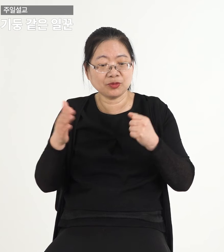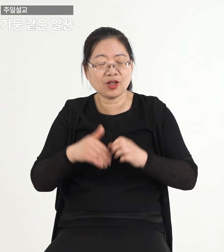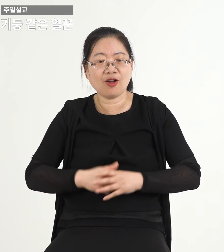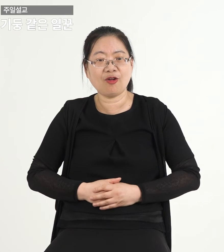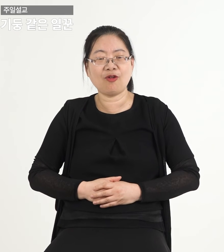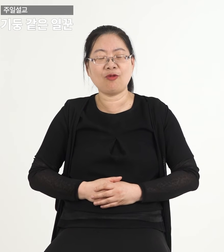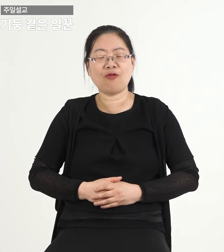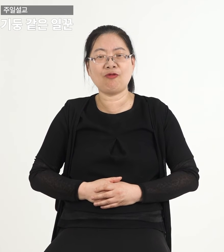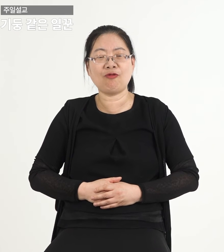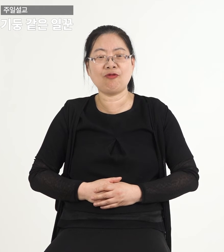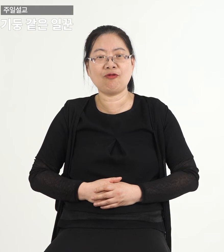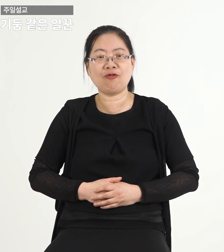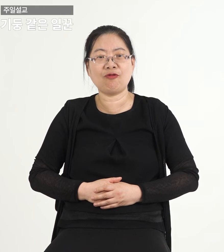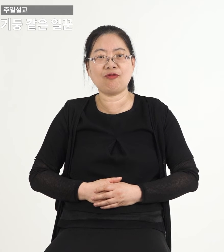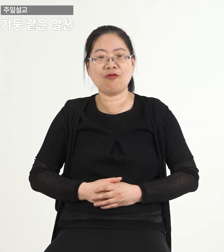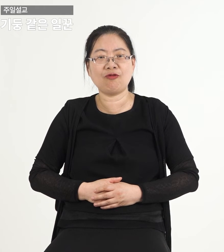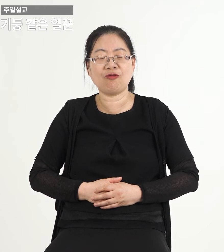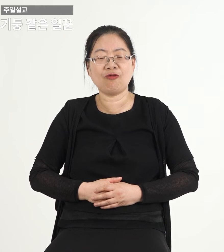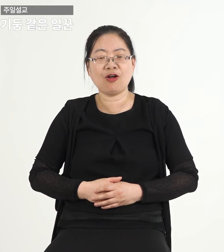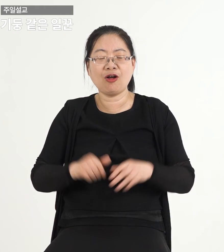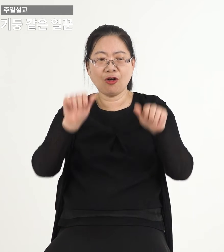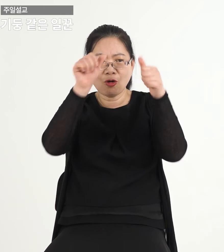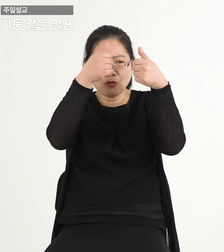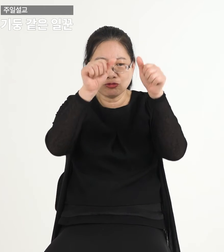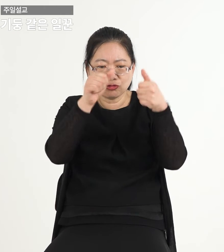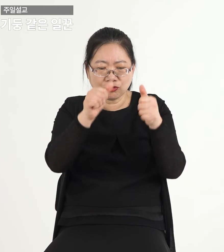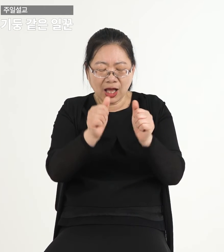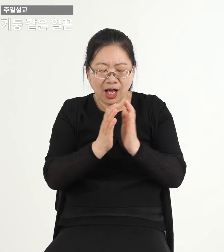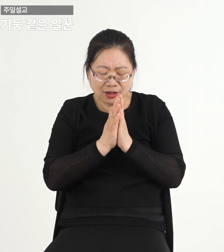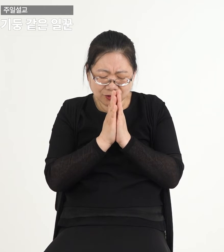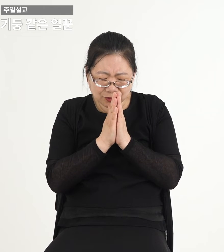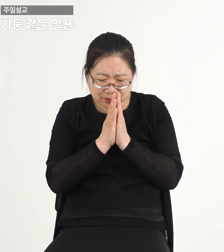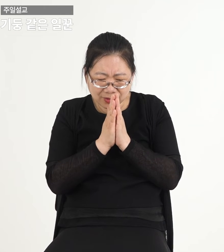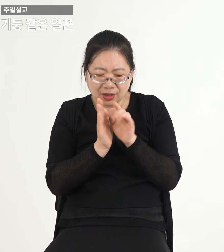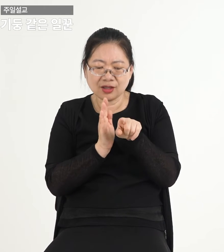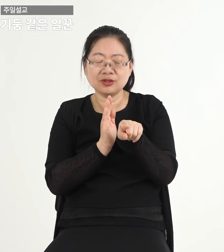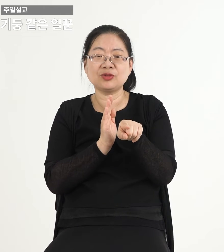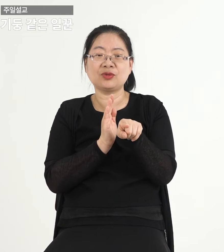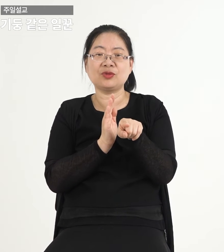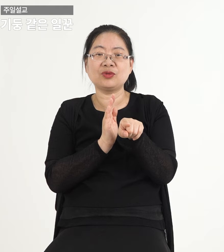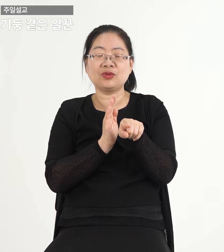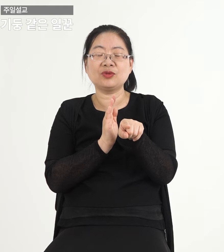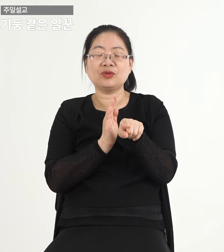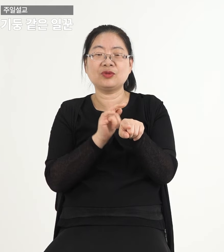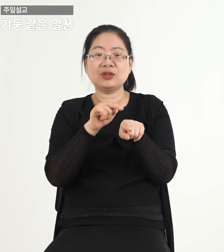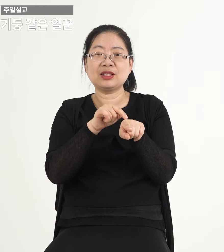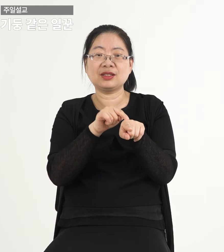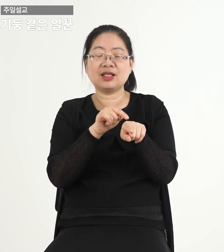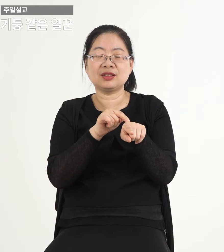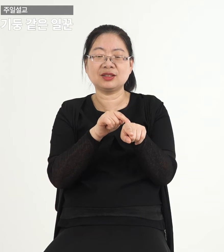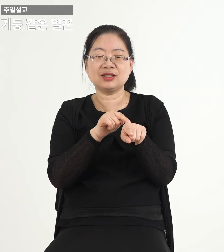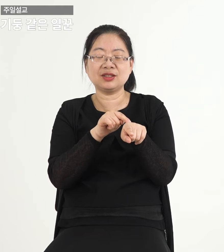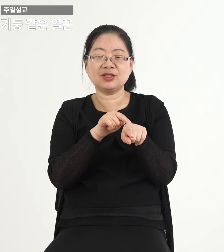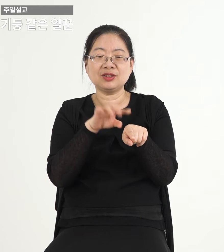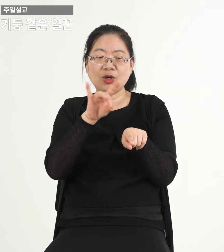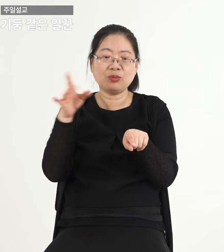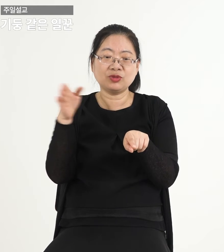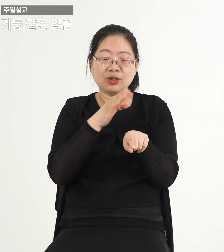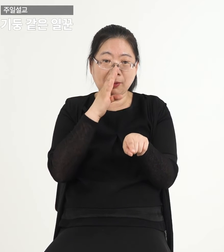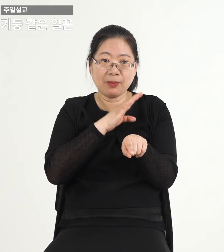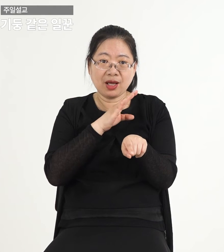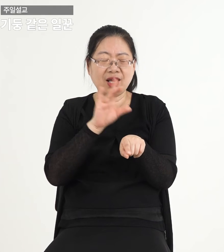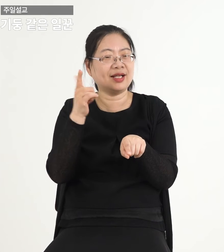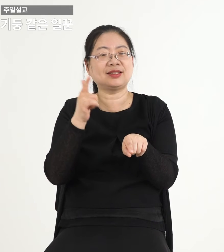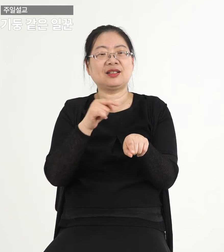우상 숭배가 다 나쁜 것들이 좋은 것들이에요. 다 좋은 것들이에요. 근데 문제는 인간이 그것을 궁극적인